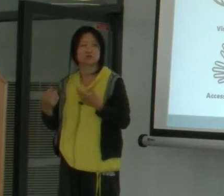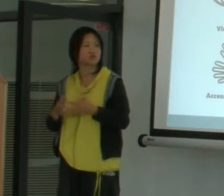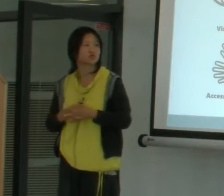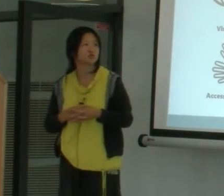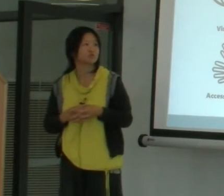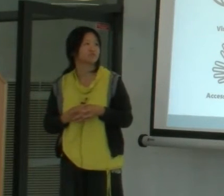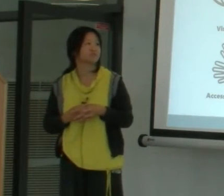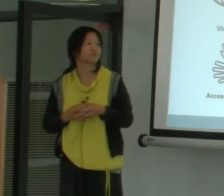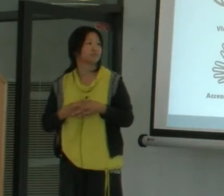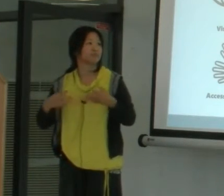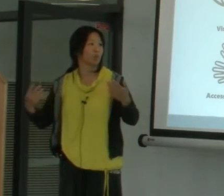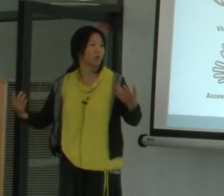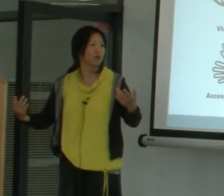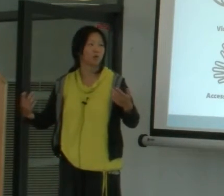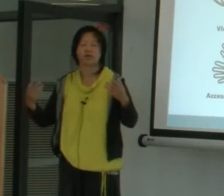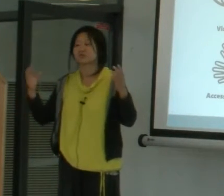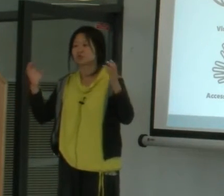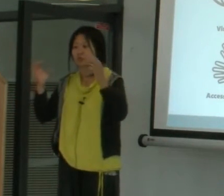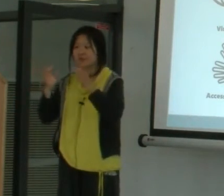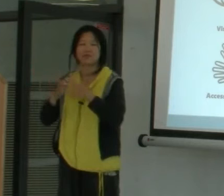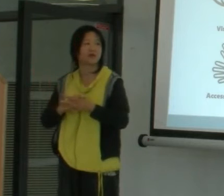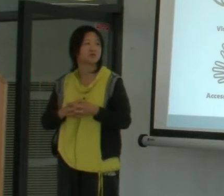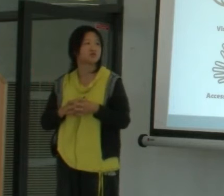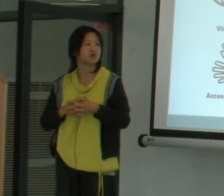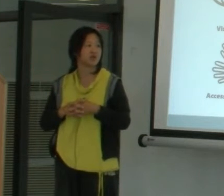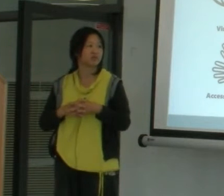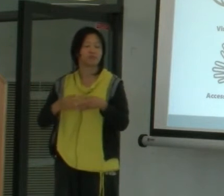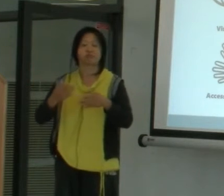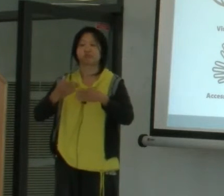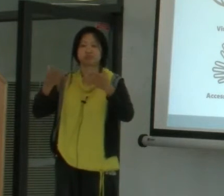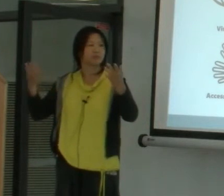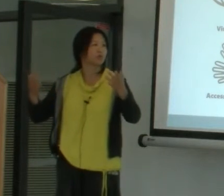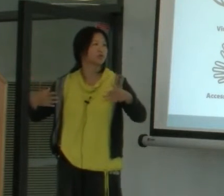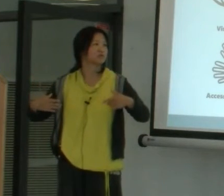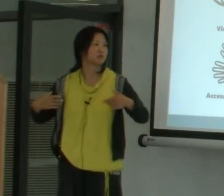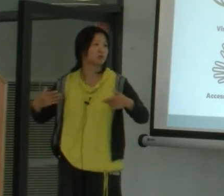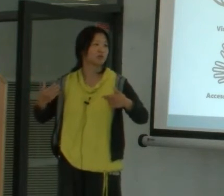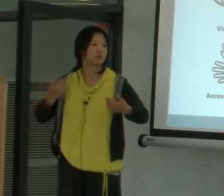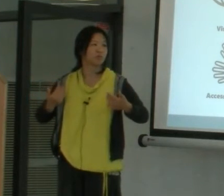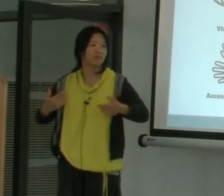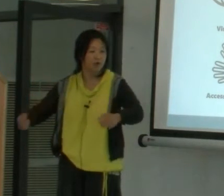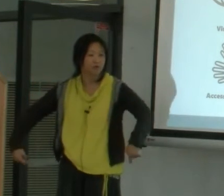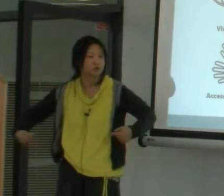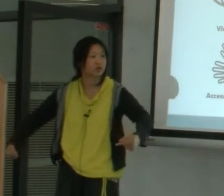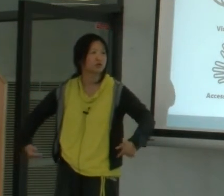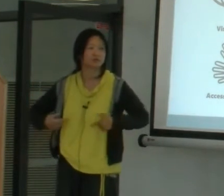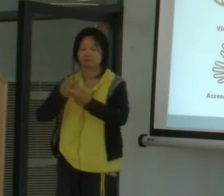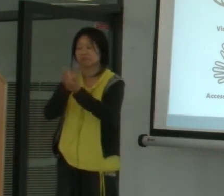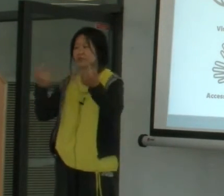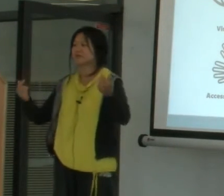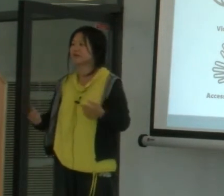aux personnes sourdes, aux personnes qui ont la maladie du Cher, aux personnes en